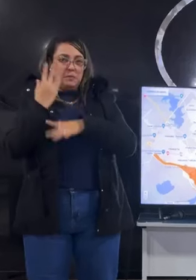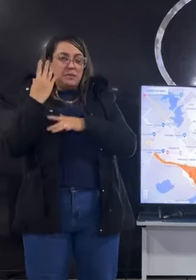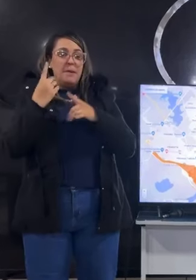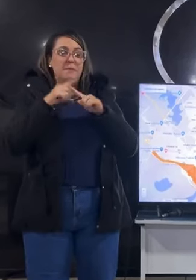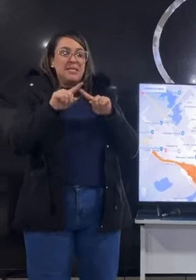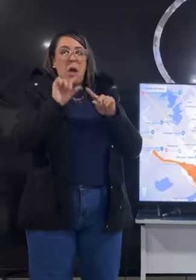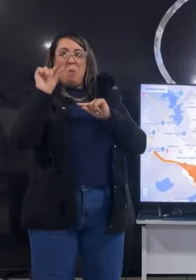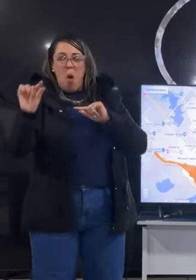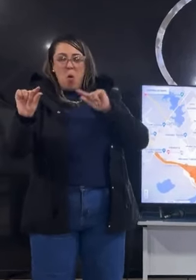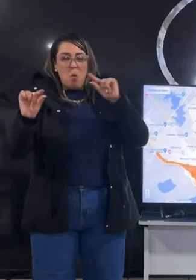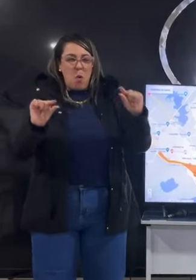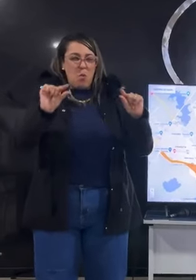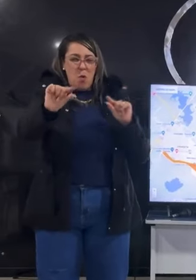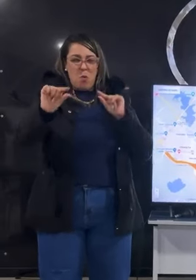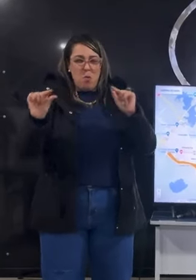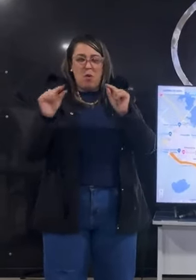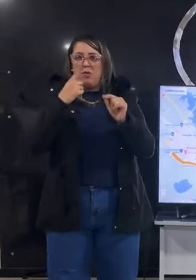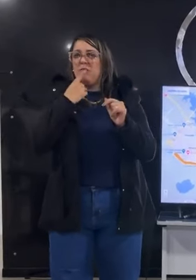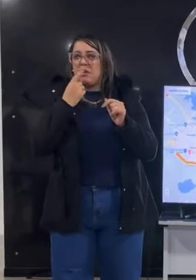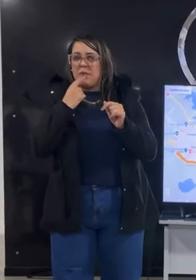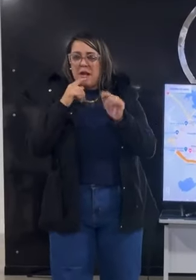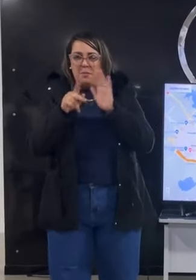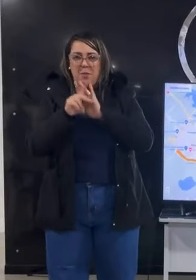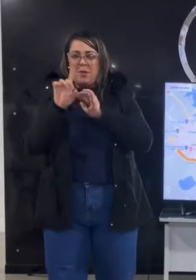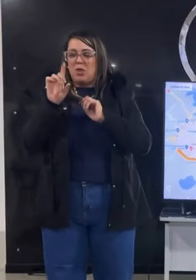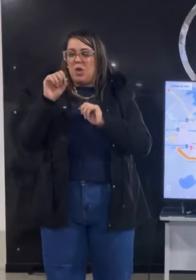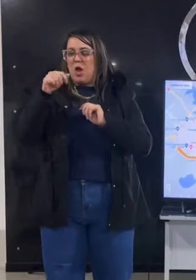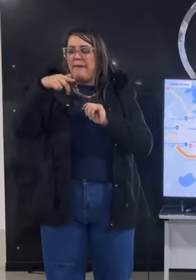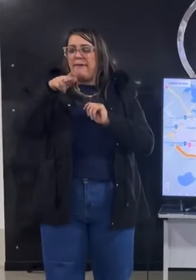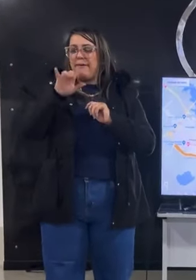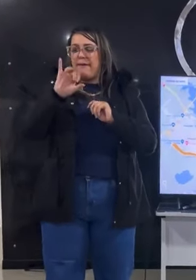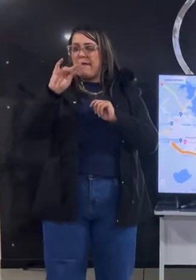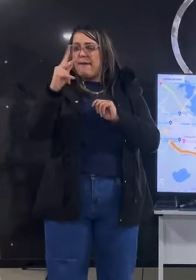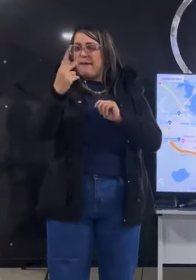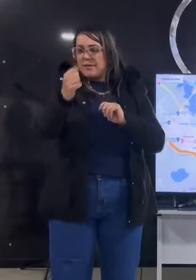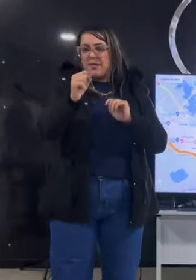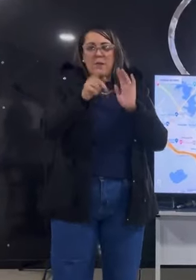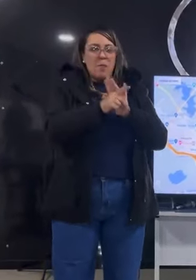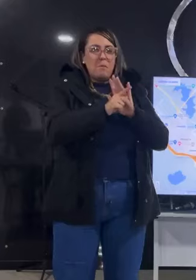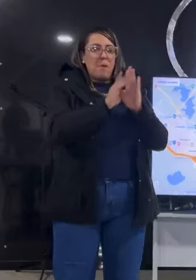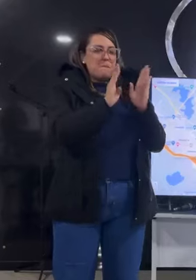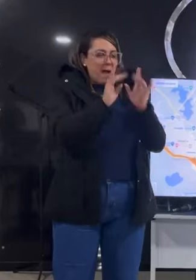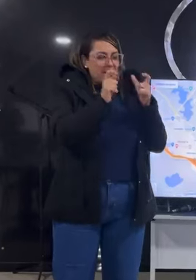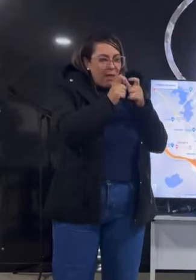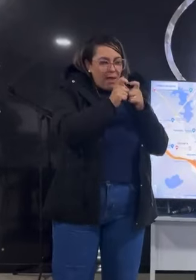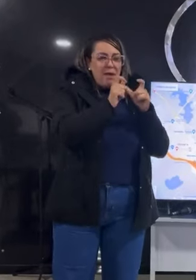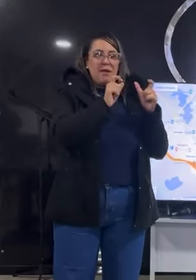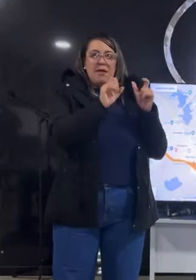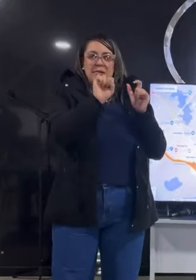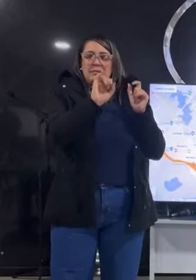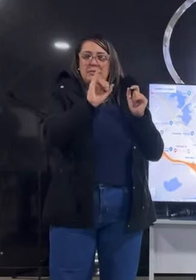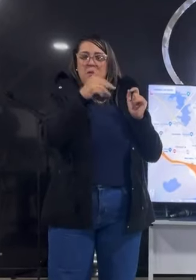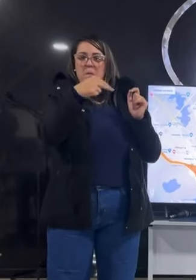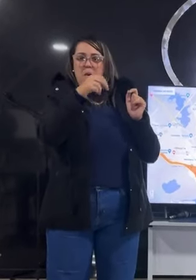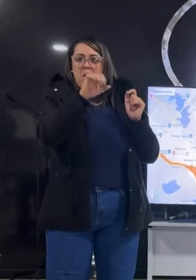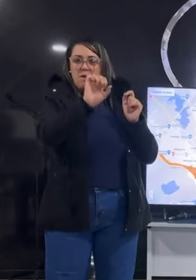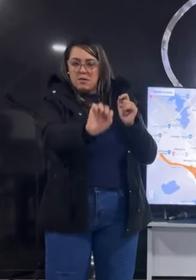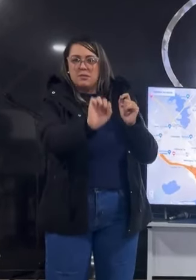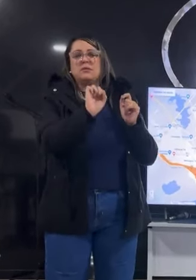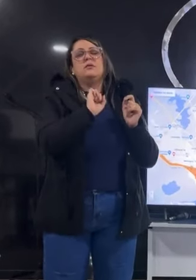partezinha aqui perto do aqui nas doquinhas e tal uma parte lá no Simões Lopes mas todo o